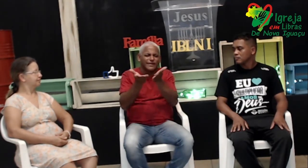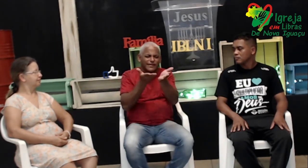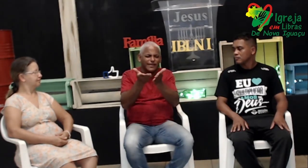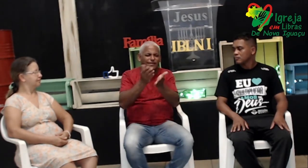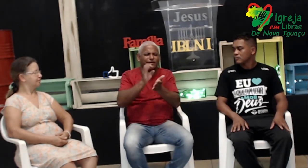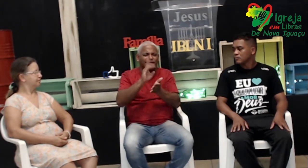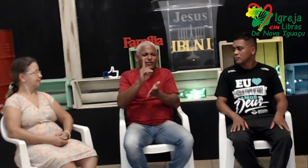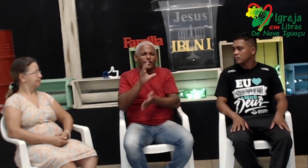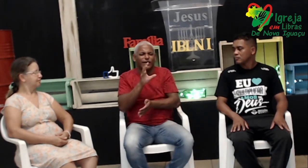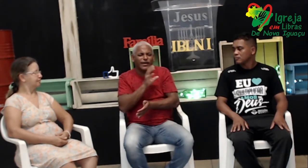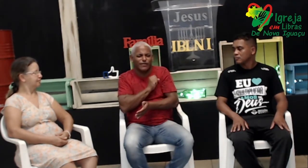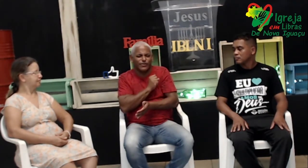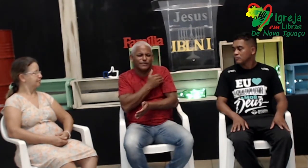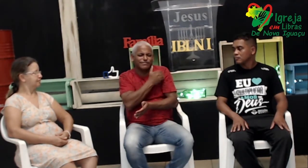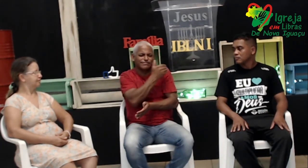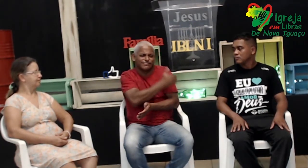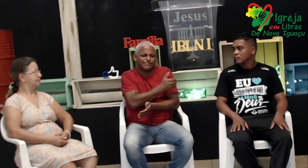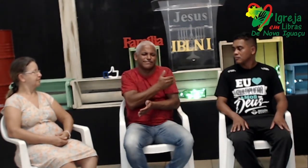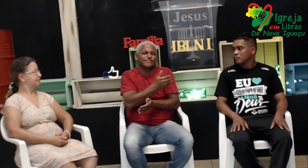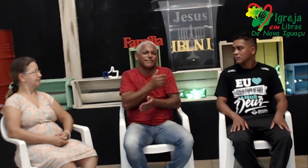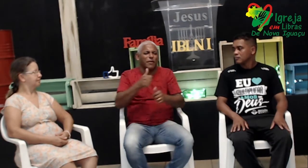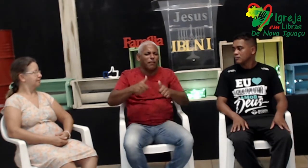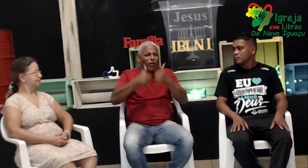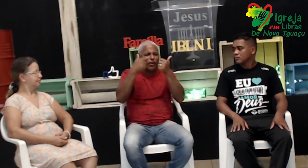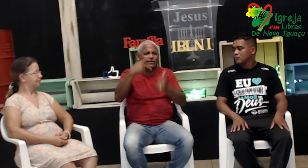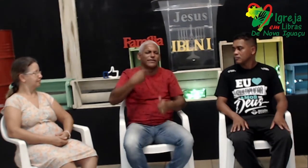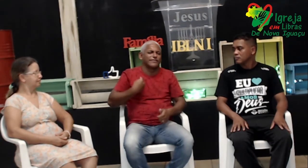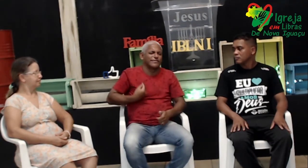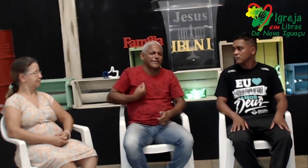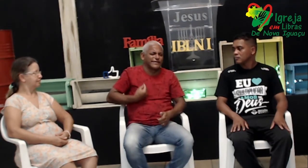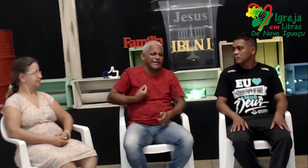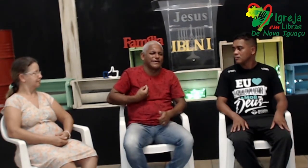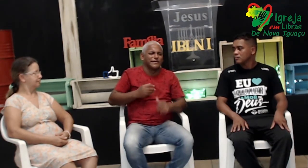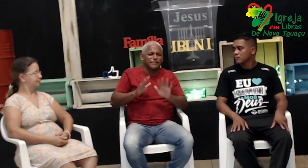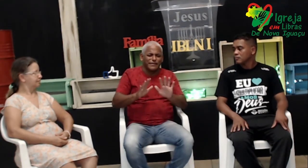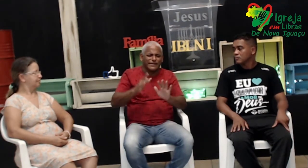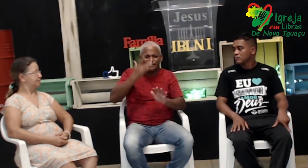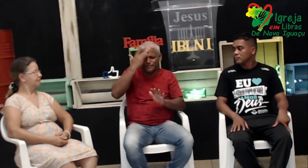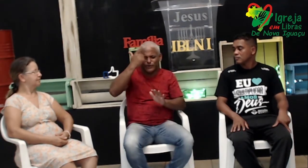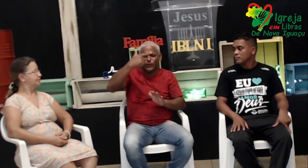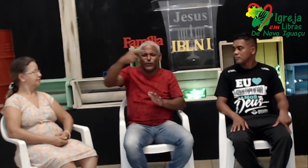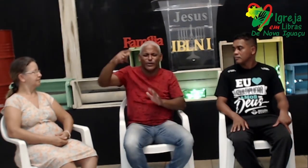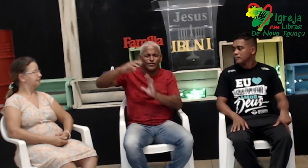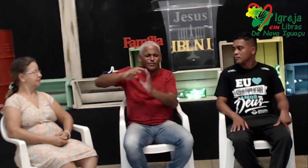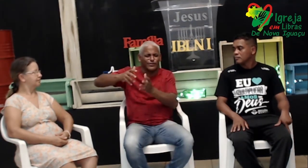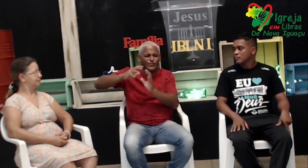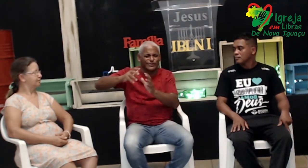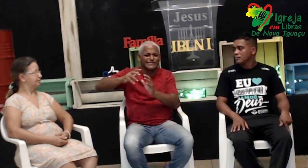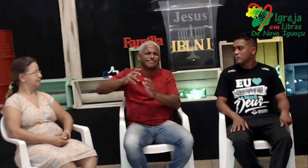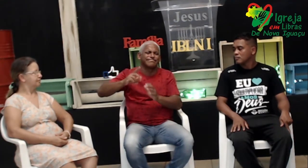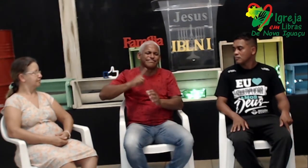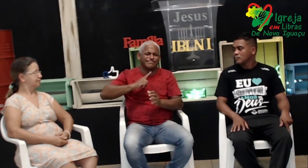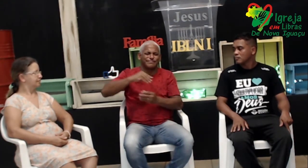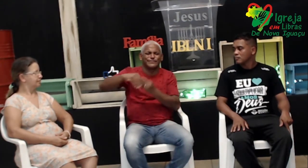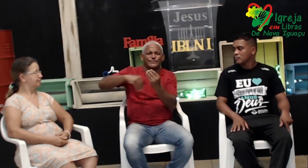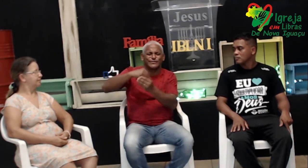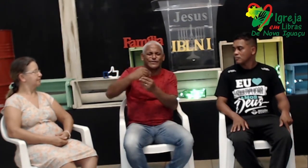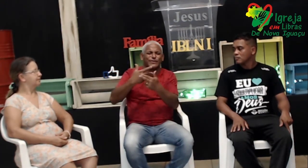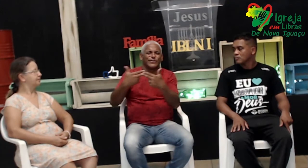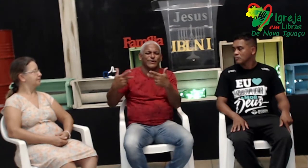Que possamos estar com o nosso amor ao próximo cada vez mais forte. Nós sabemos que o mundo